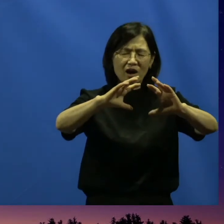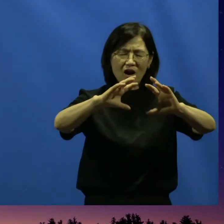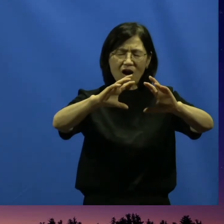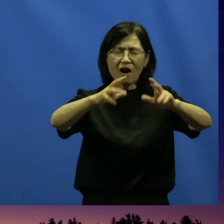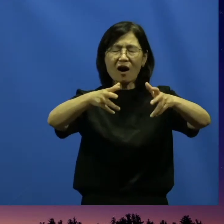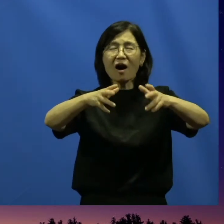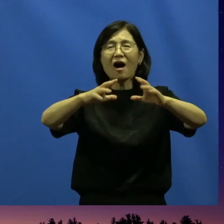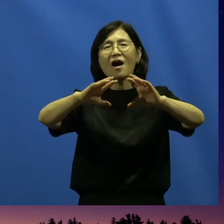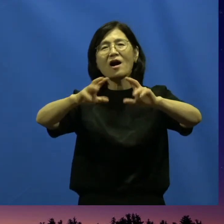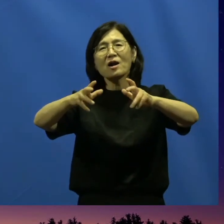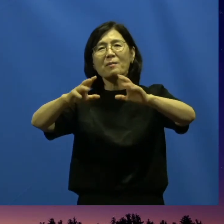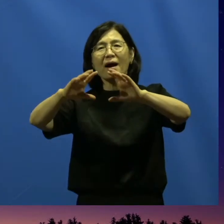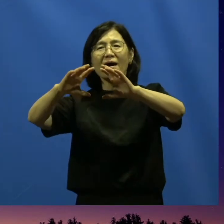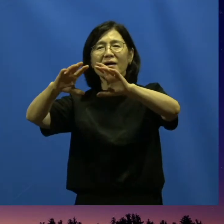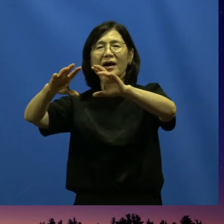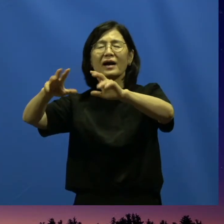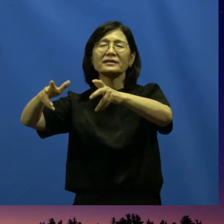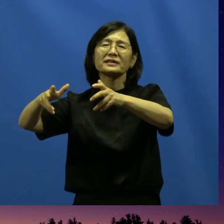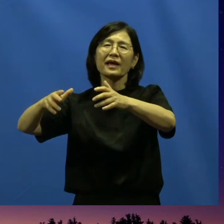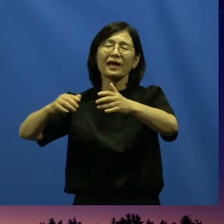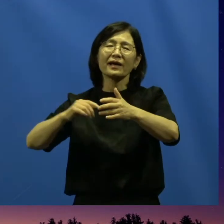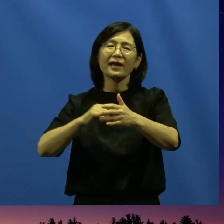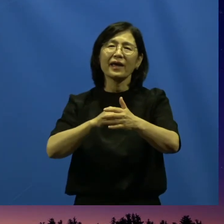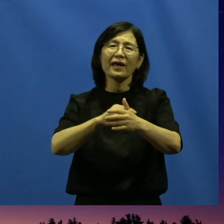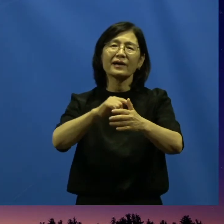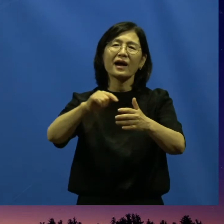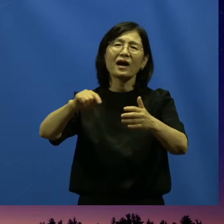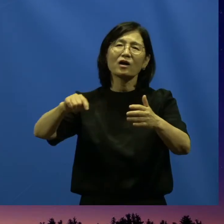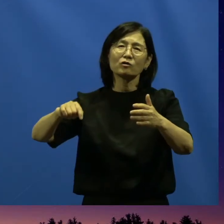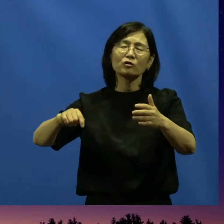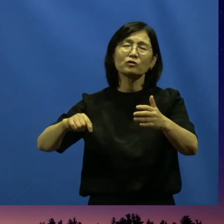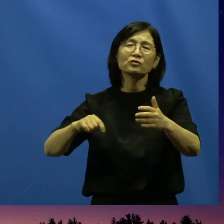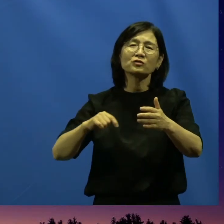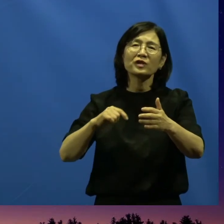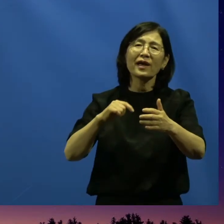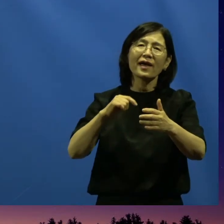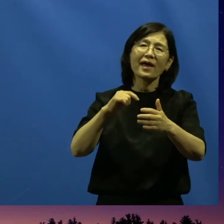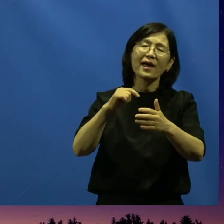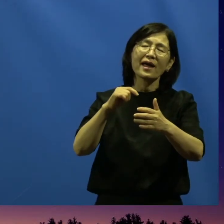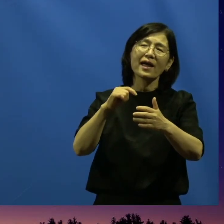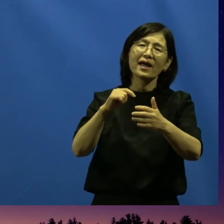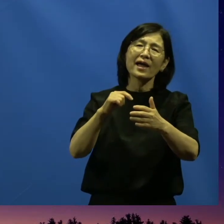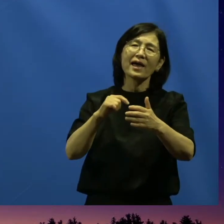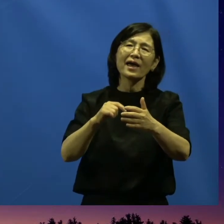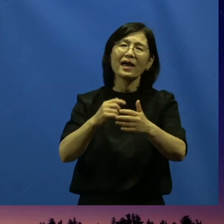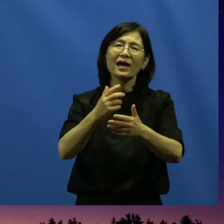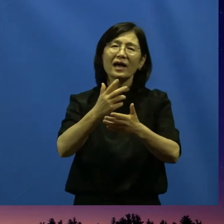되말지어다. 열방과 세계 가운데